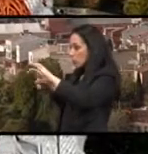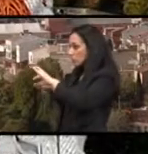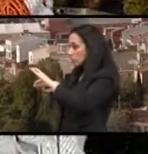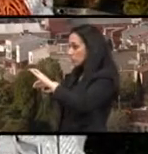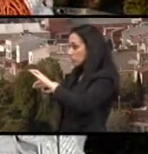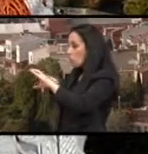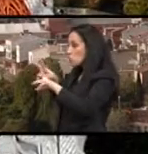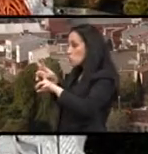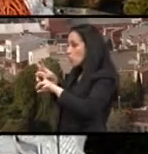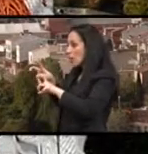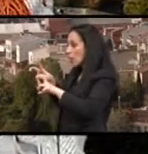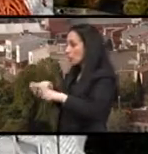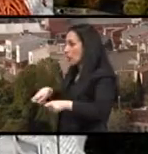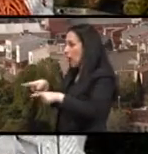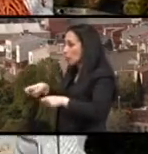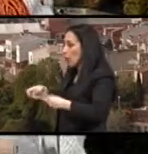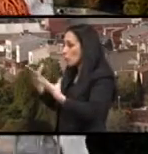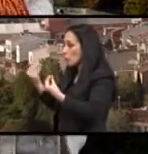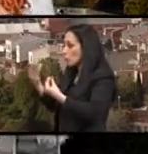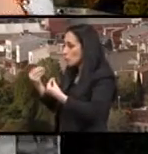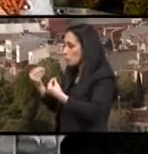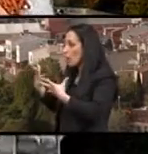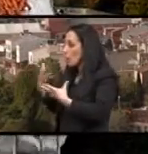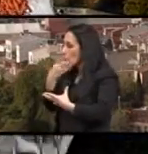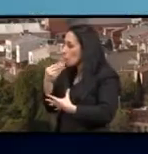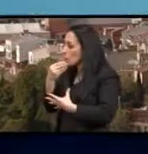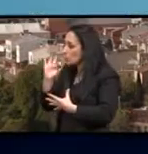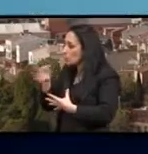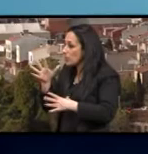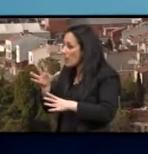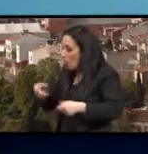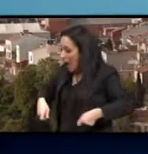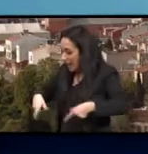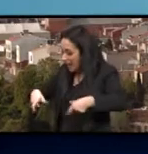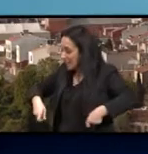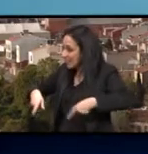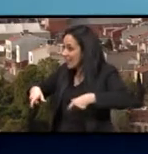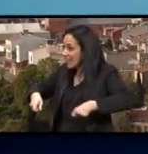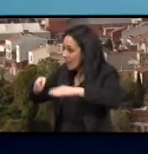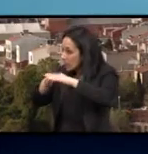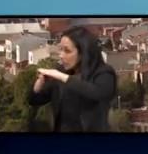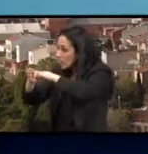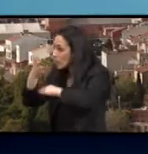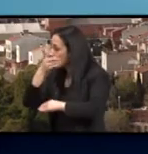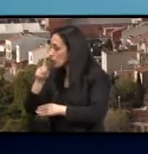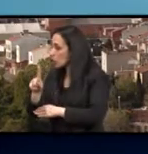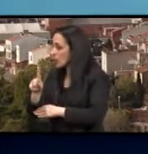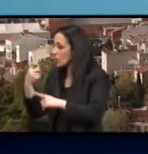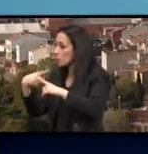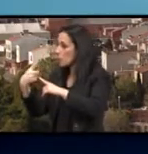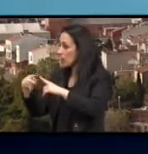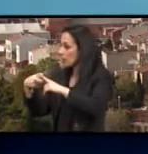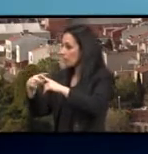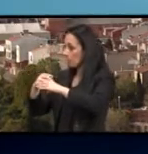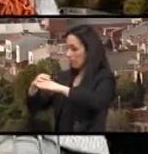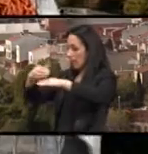cadira i ara no pots entrar amb la cadira, perquè queda el... L'andana amb el vagó, massa diferència. Exacte, el vagó queda més alt